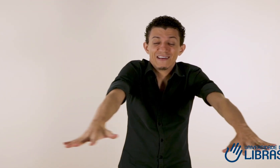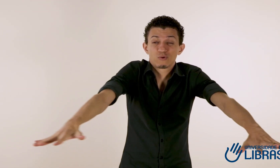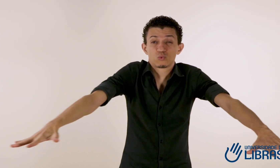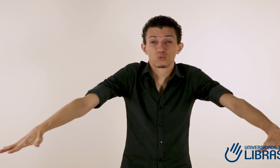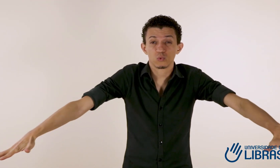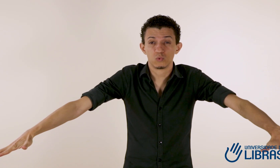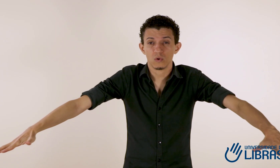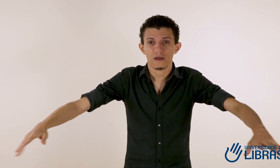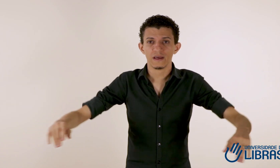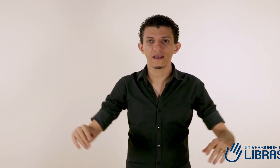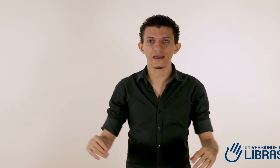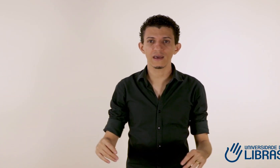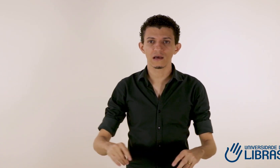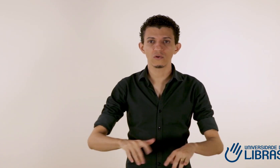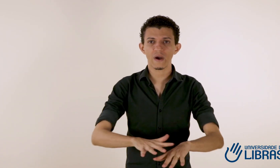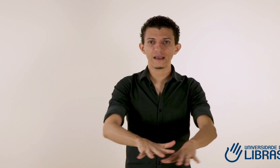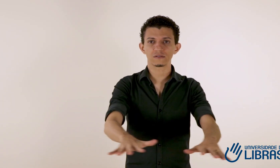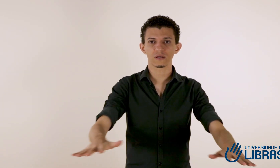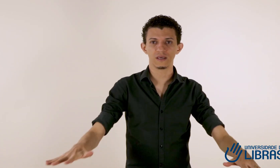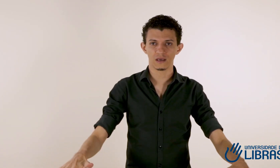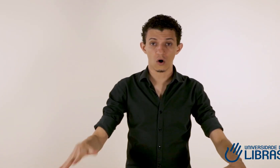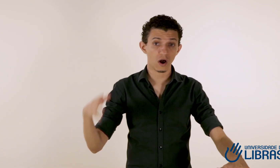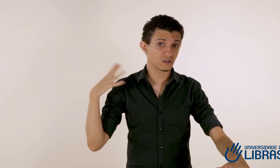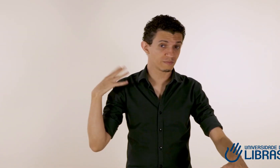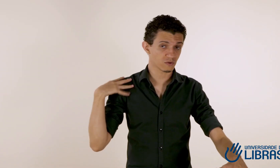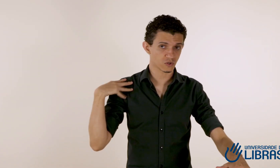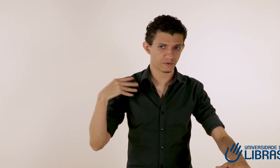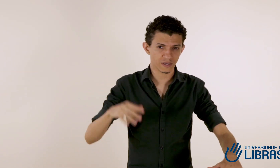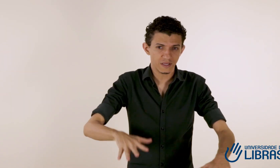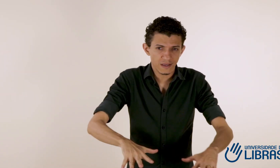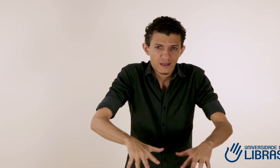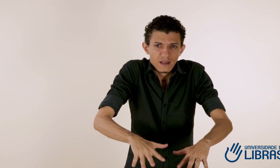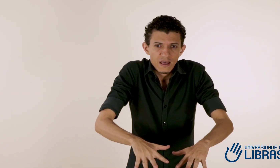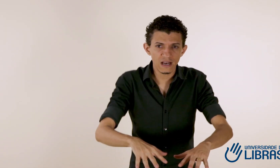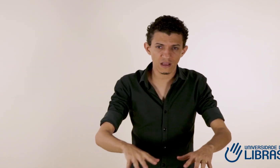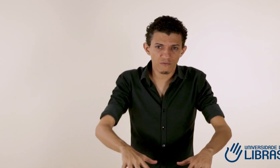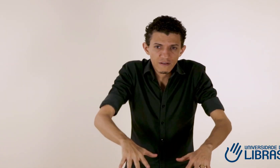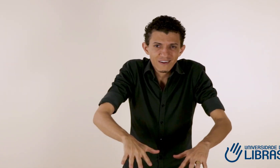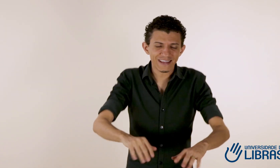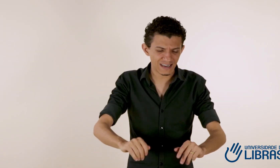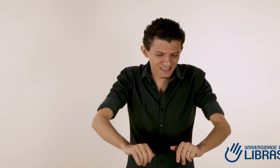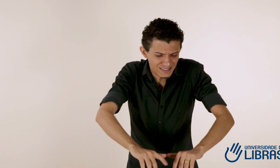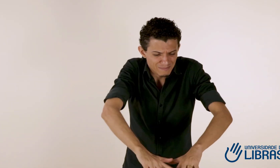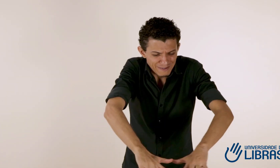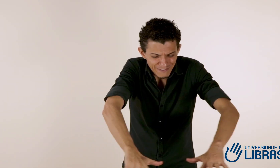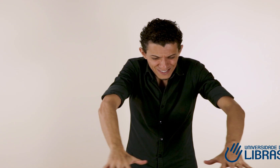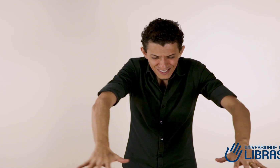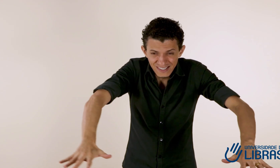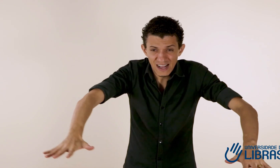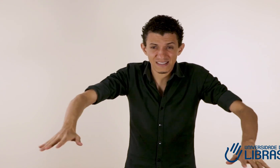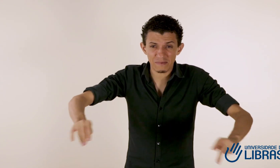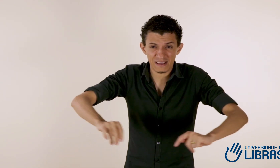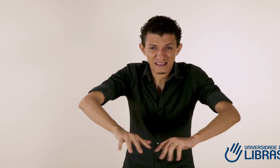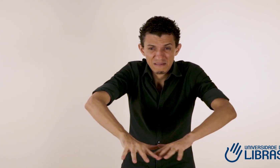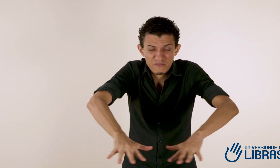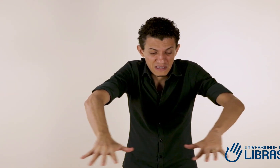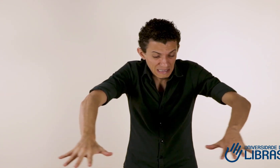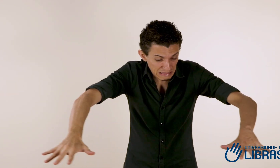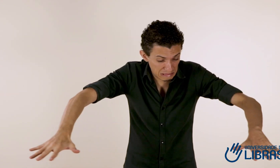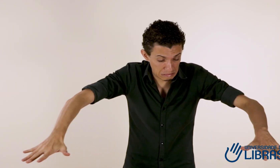ali tudo. E aí, não é isso aqui. Olha os meus ombros aqui. Eu vou levantar eles aqui assim para enfatizar, sabe? Fica aquele